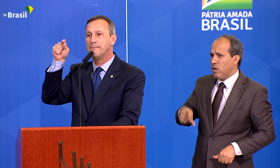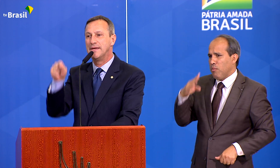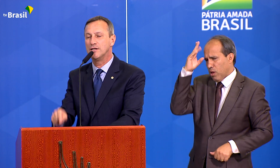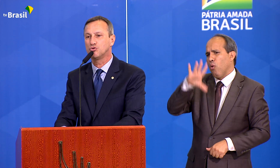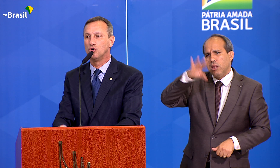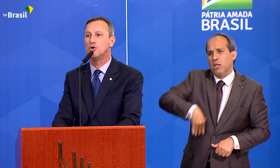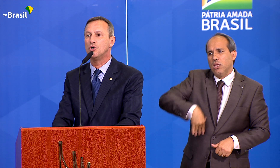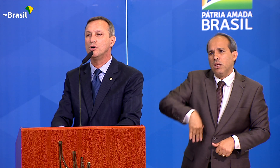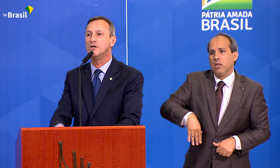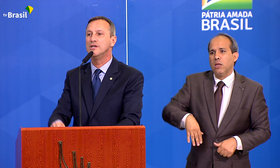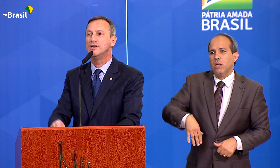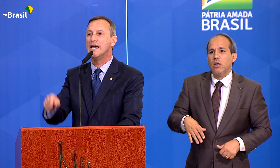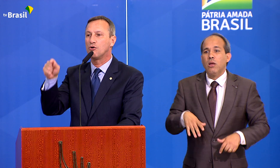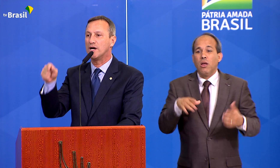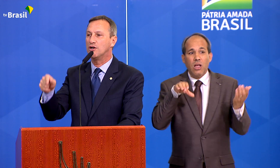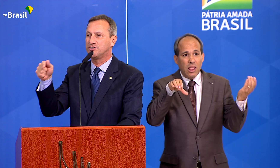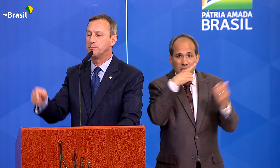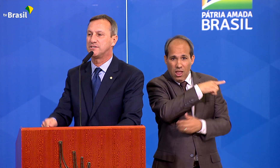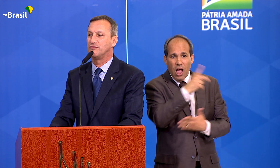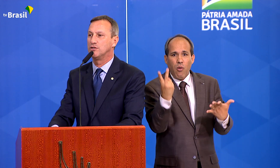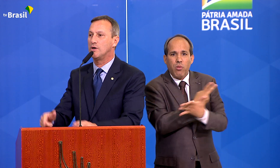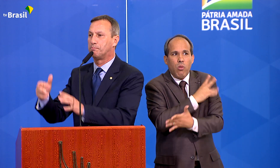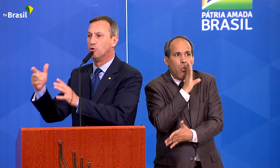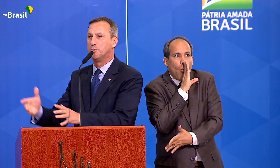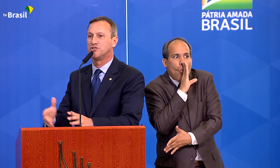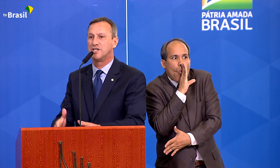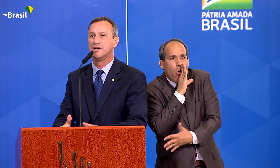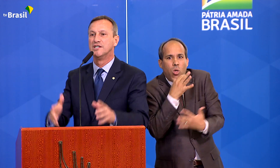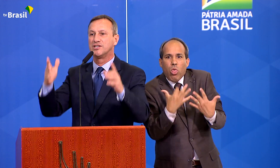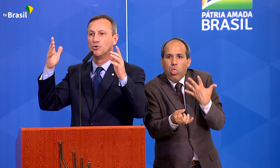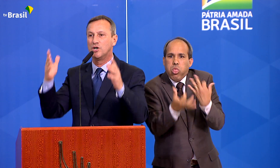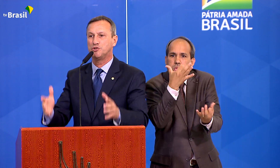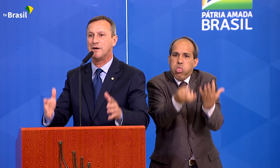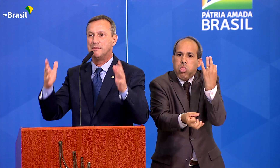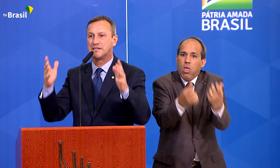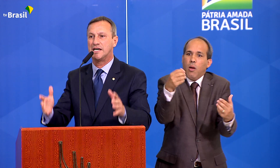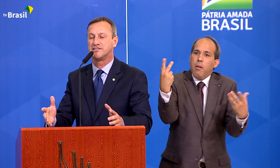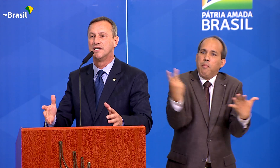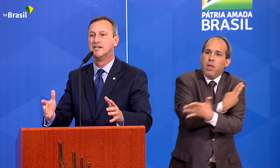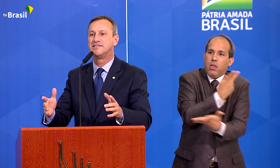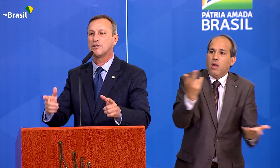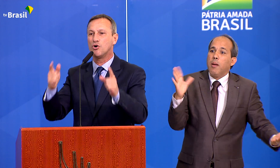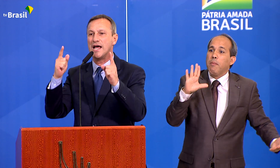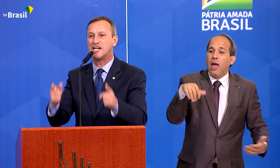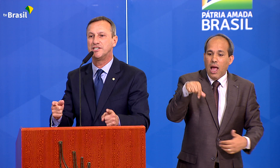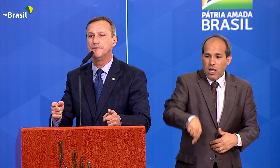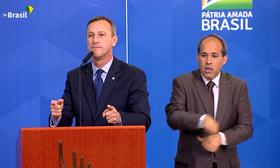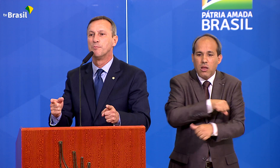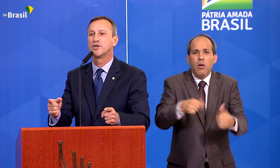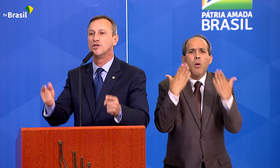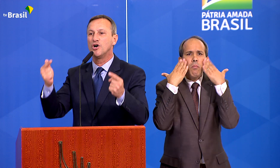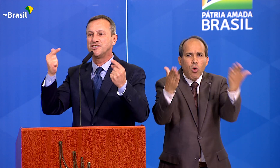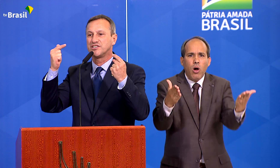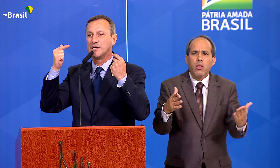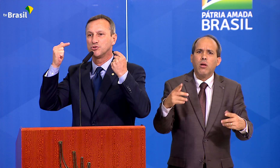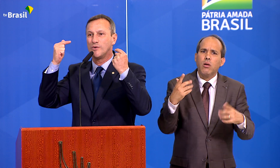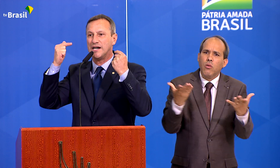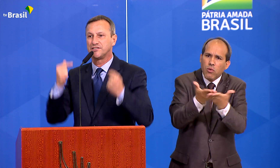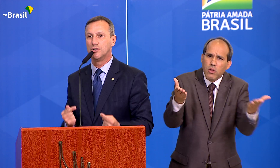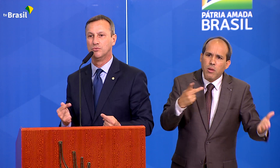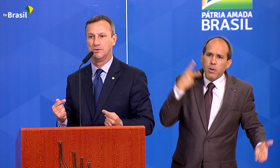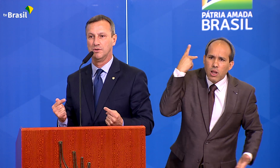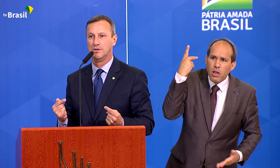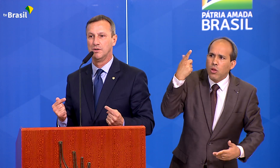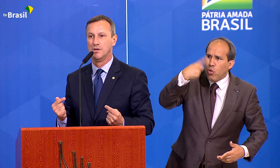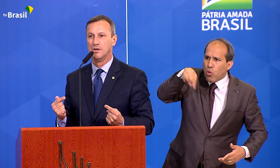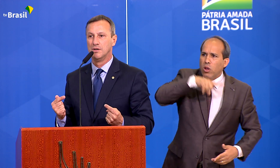o Parlamento E Agora Nós temos está vindo a público dizer senhores parlamentares se é coragem porque nós